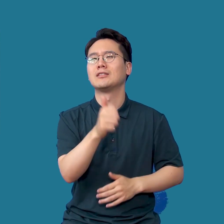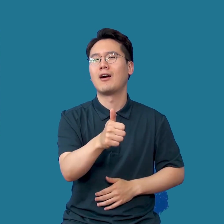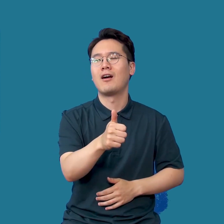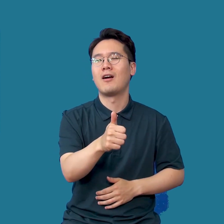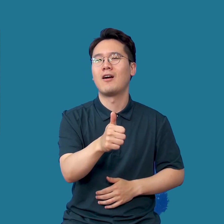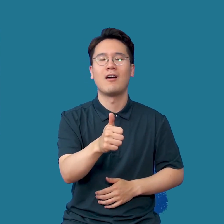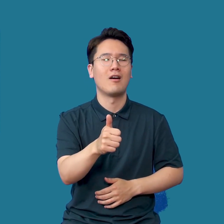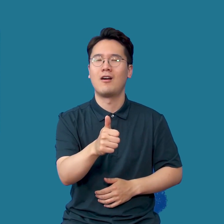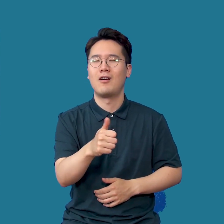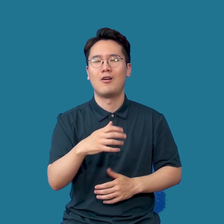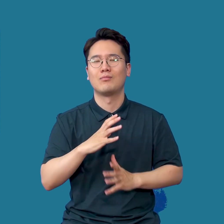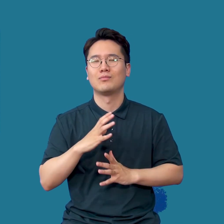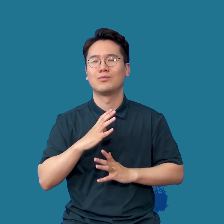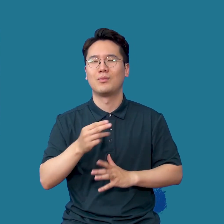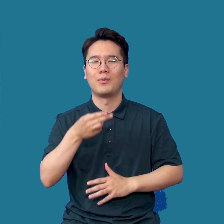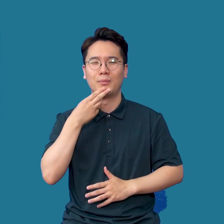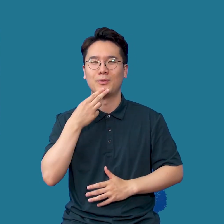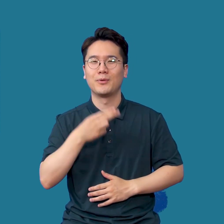무섭겠습니까?